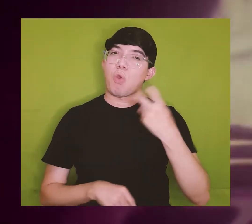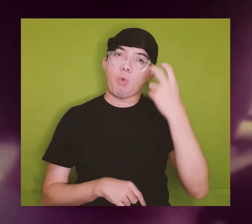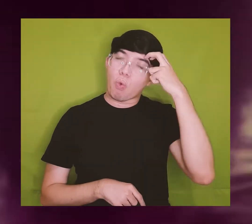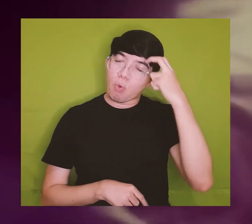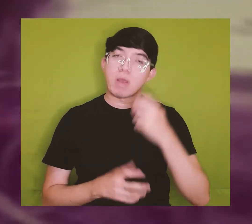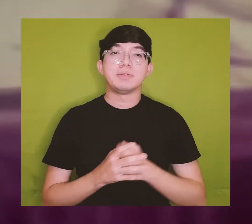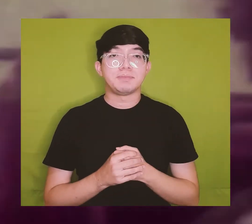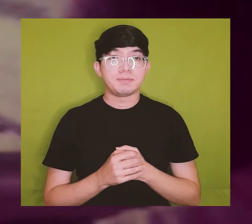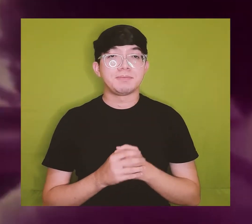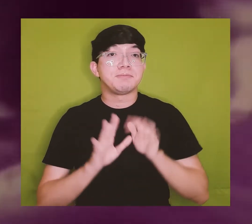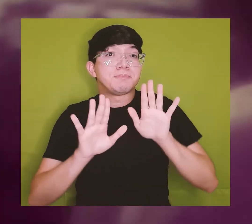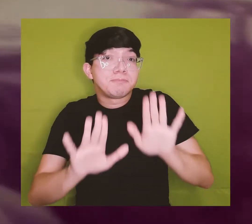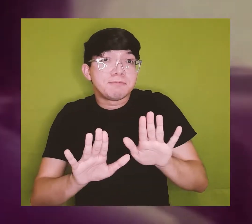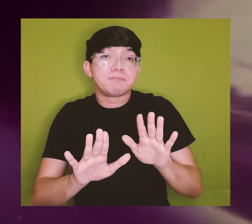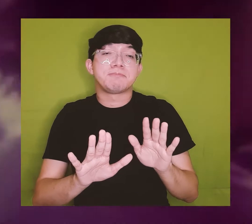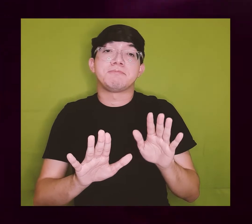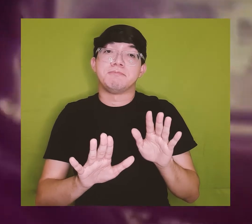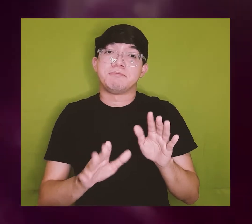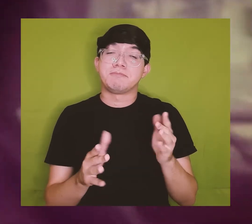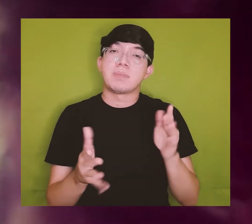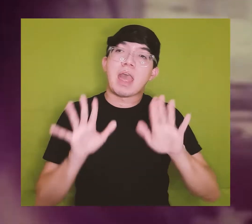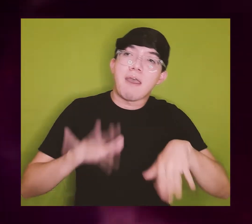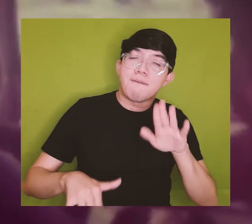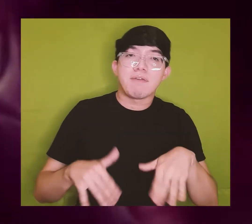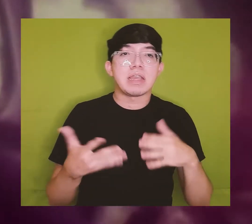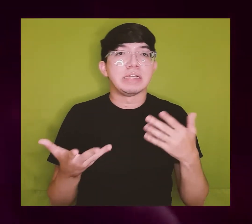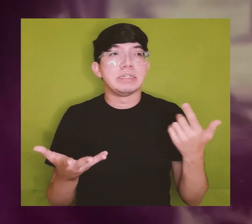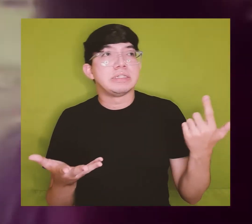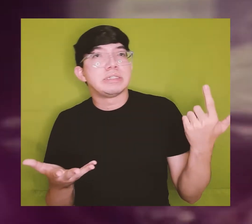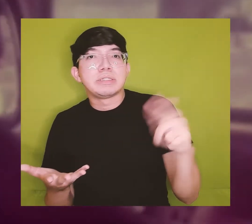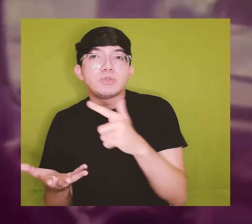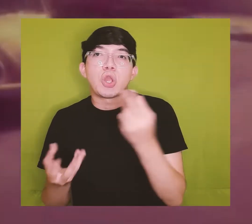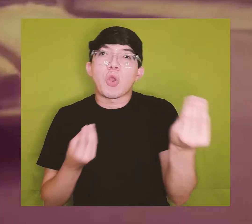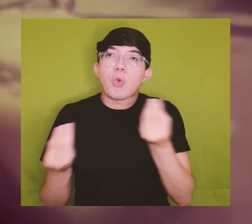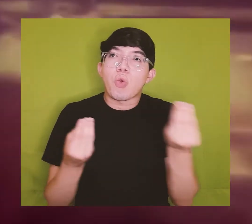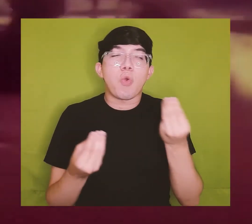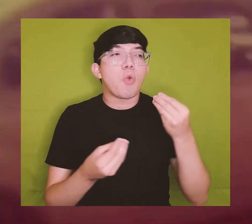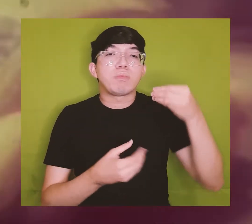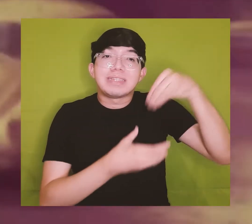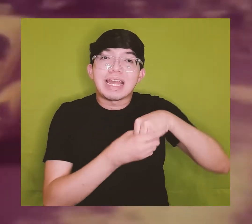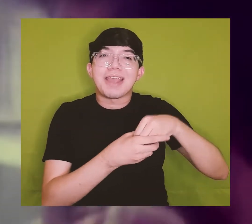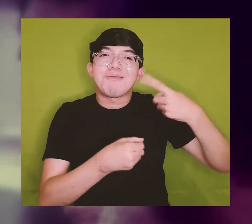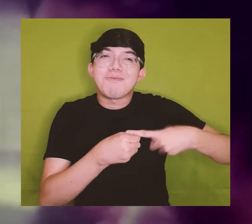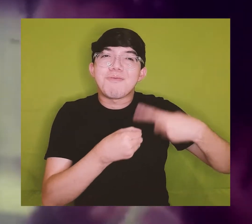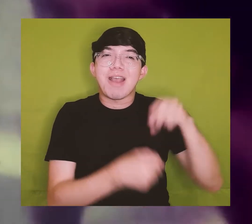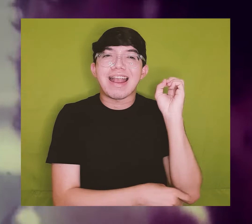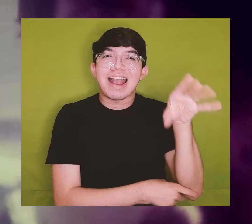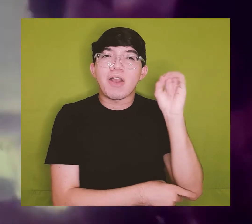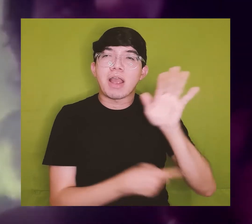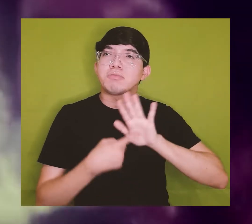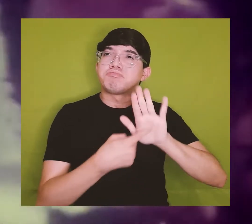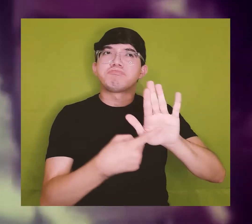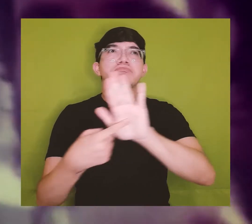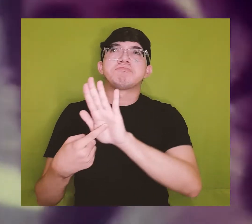né? Apesar de não termos espaços para mostrar o que a Calcaia produz, a Calcaia tipo, é muito forte,